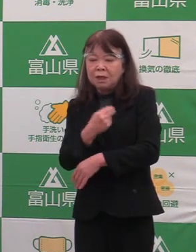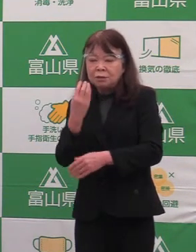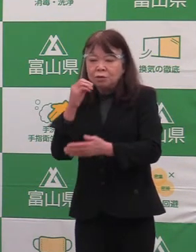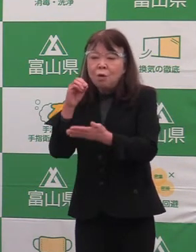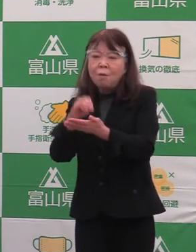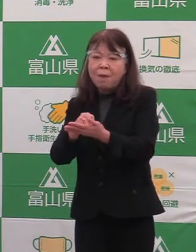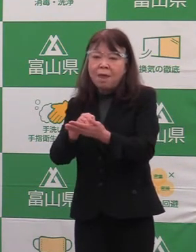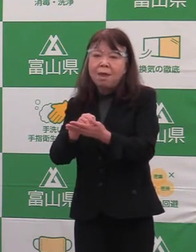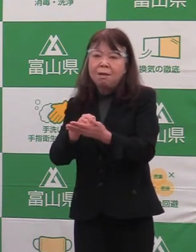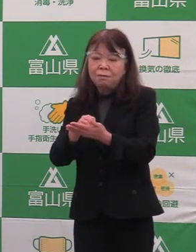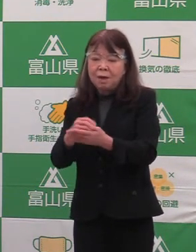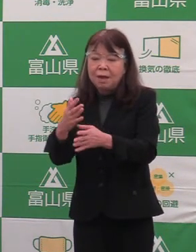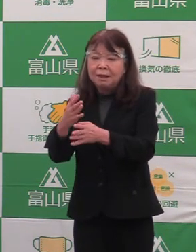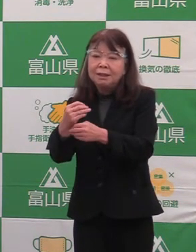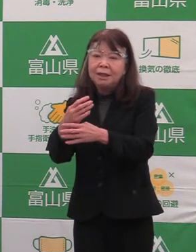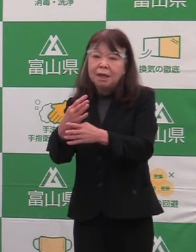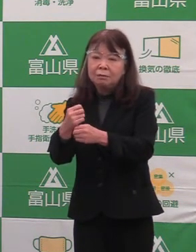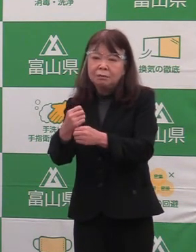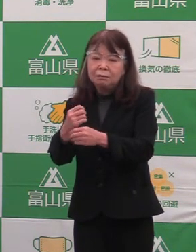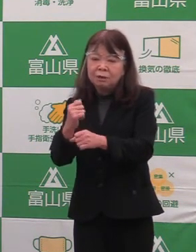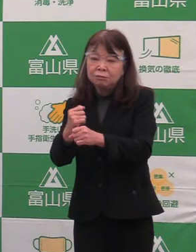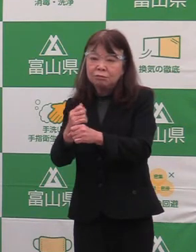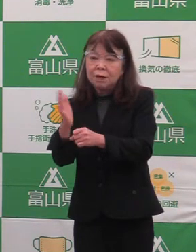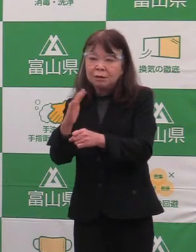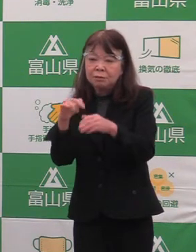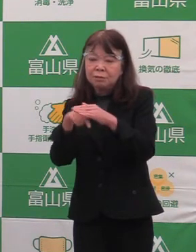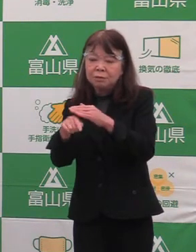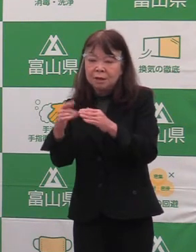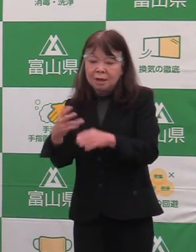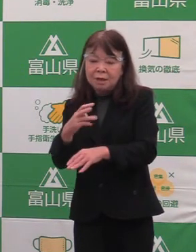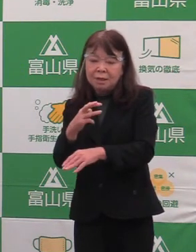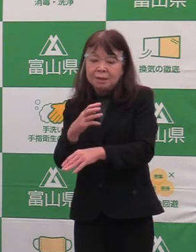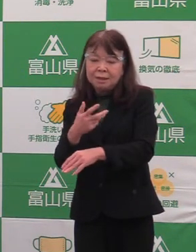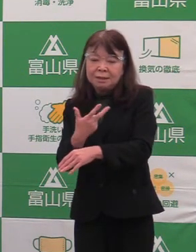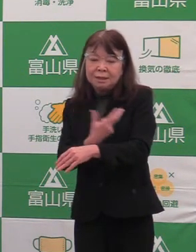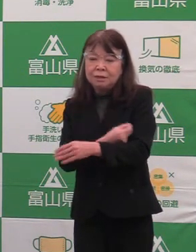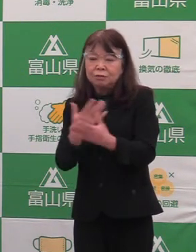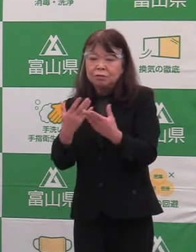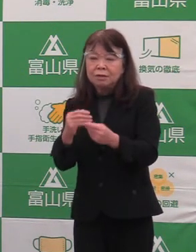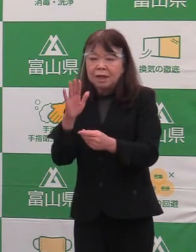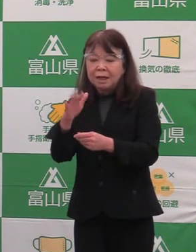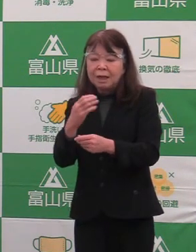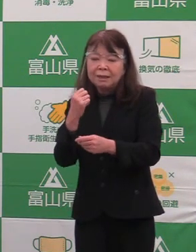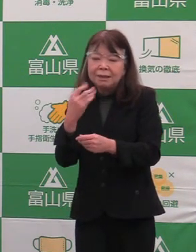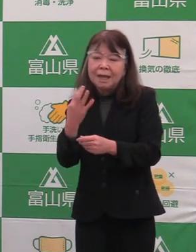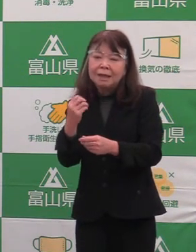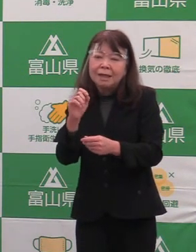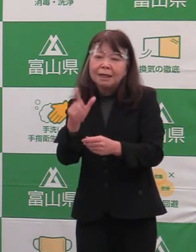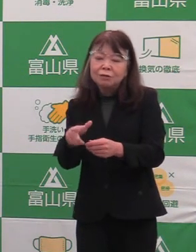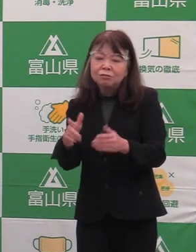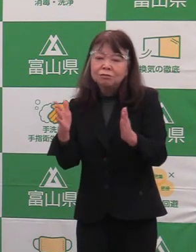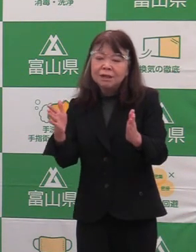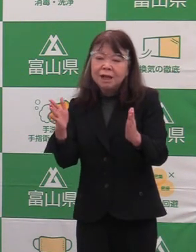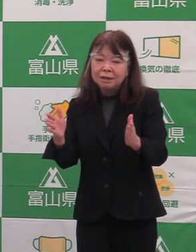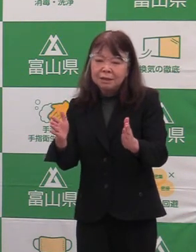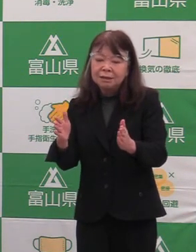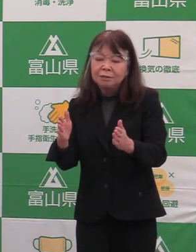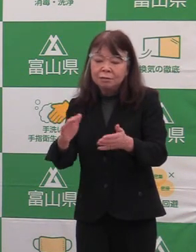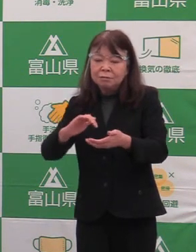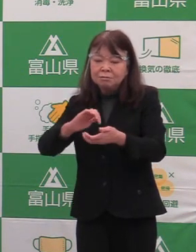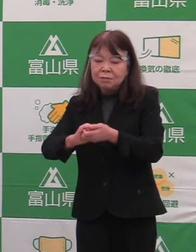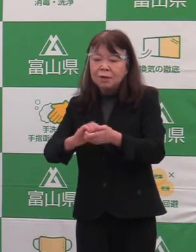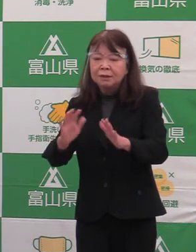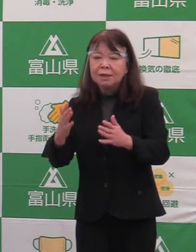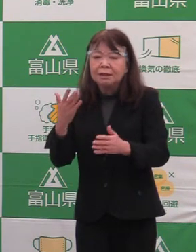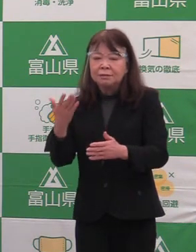これは期限というのは設けないという形でしょうか。いわゆる接種してから何ヶ月以内とか、そういったものは設けないという理 解で、今のところ特に設けないと今